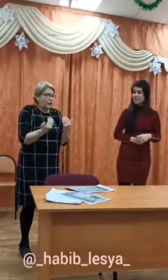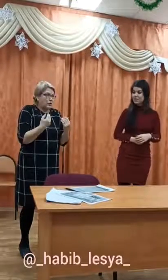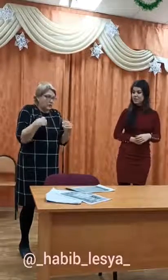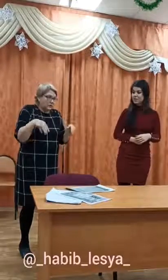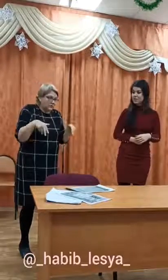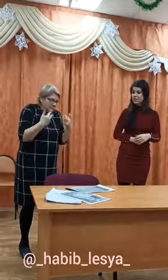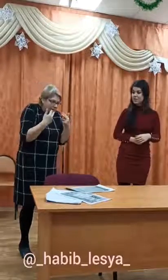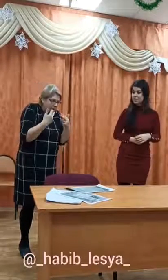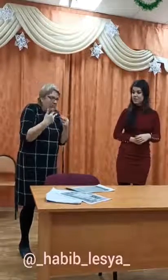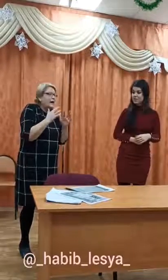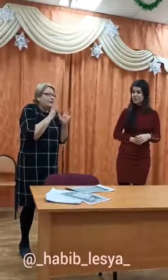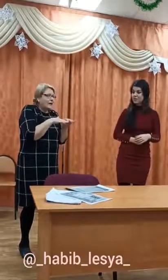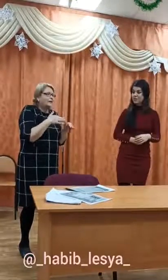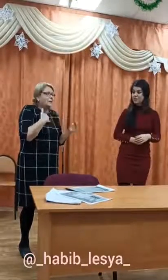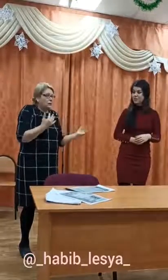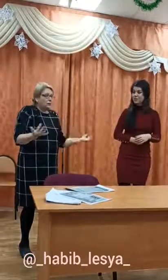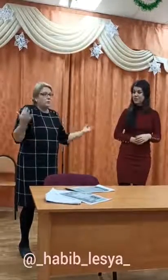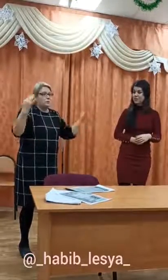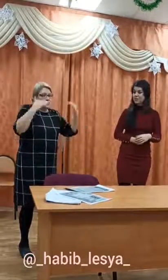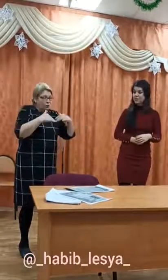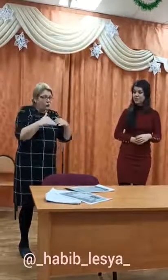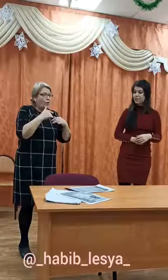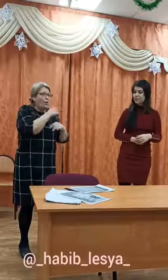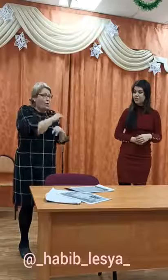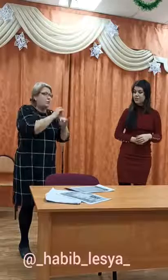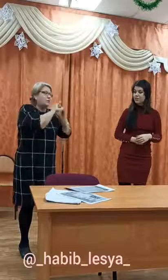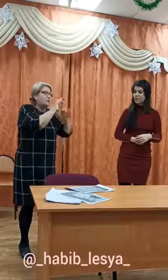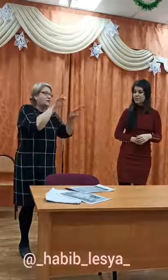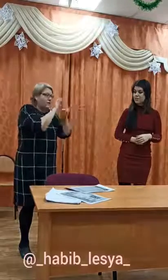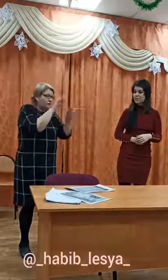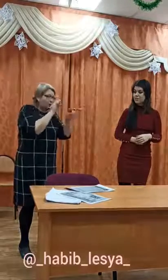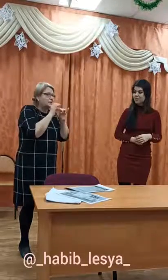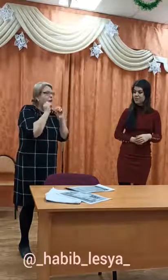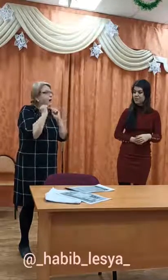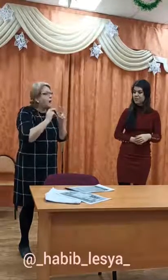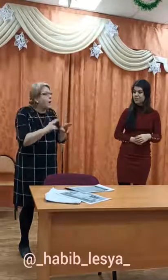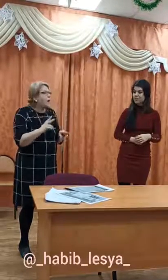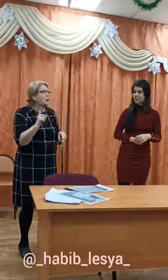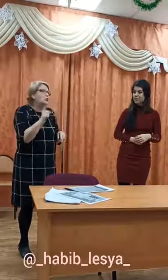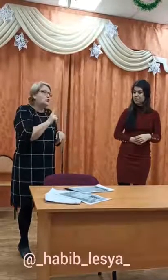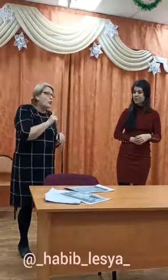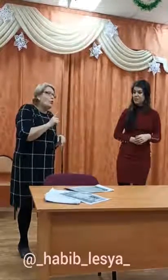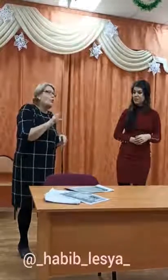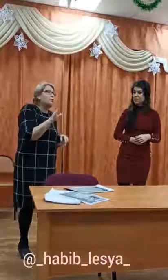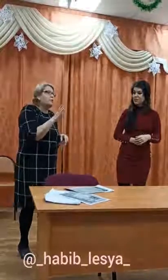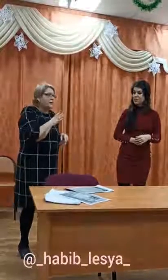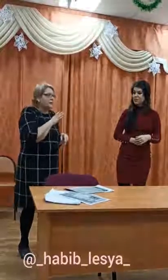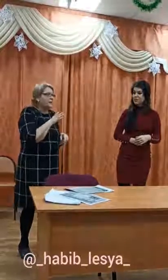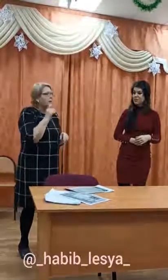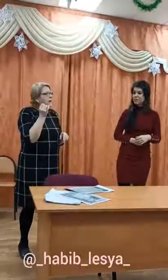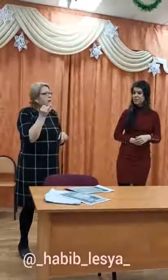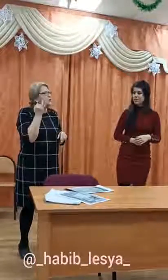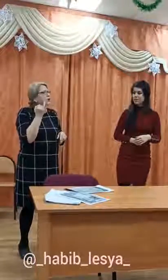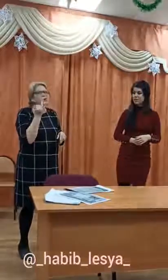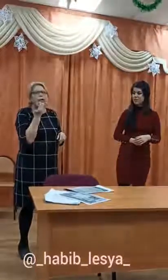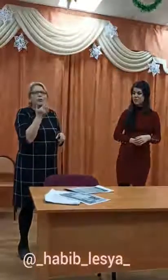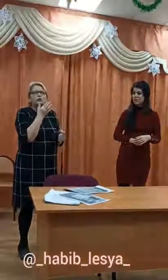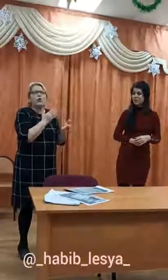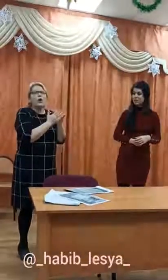Сегодня мы. Ладно, мы сейчас придем, он нам расскажет, как, что было. Интересно, сколько